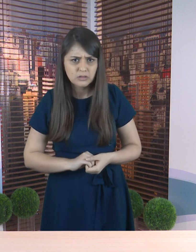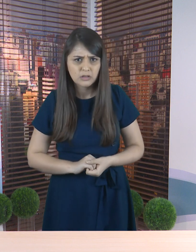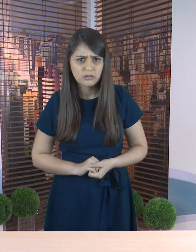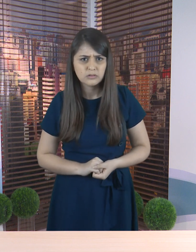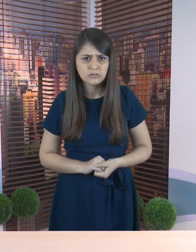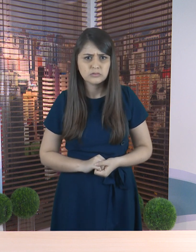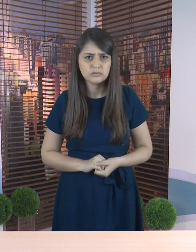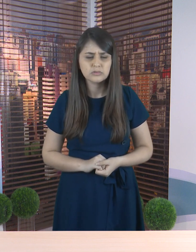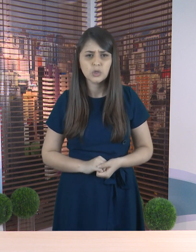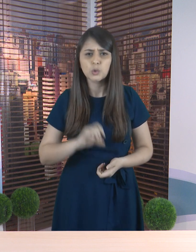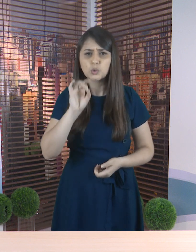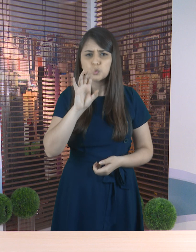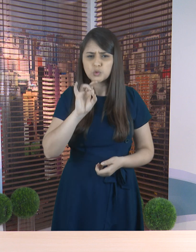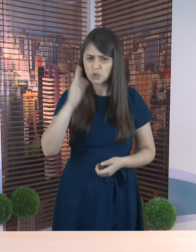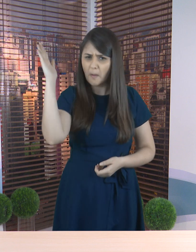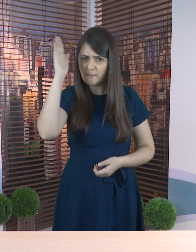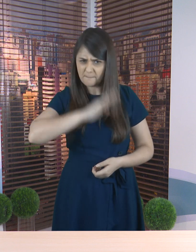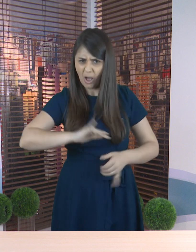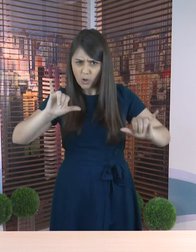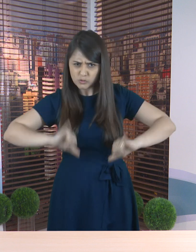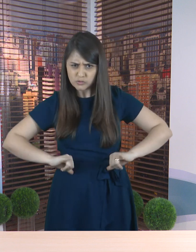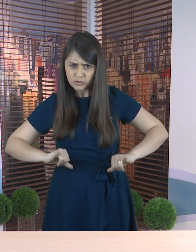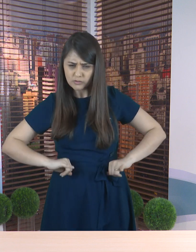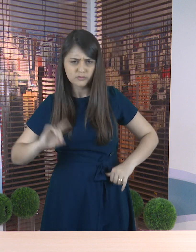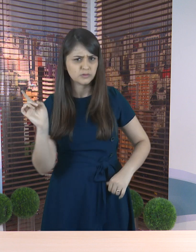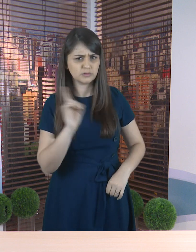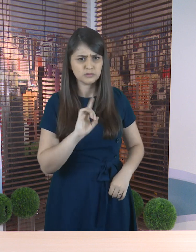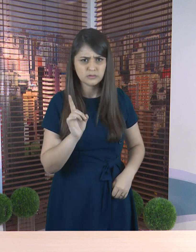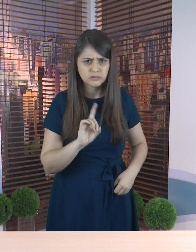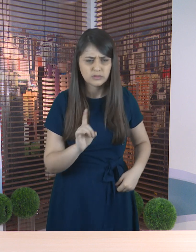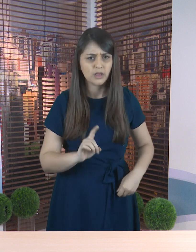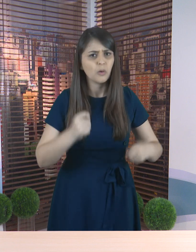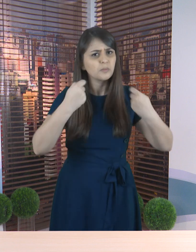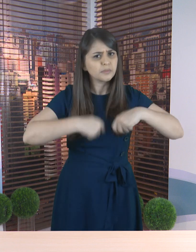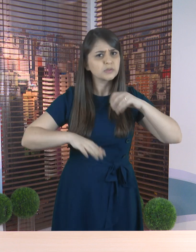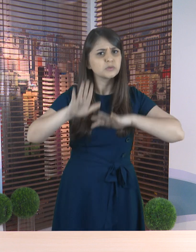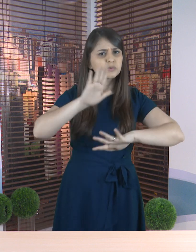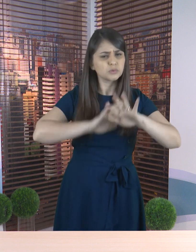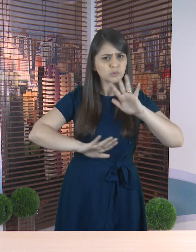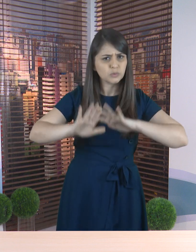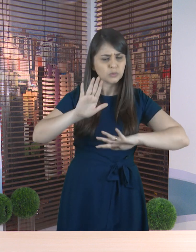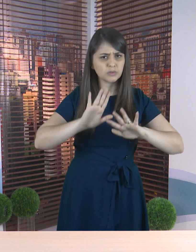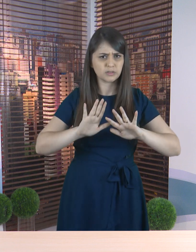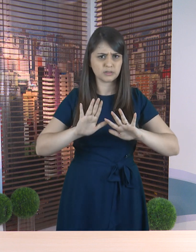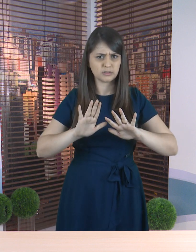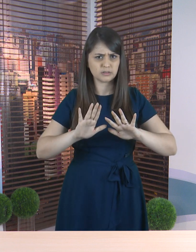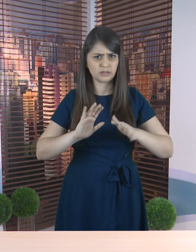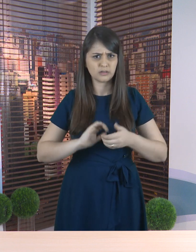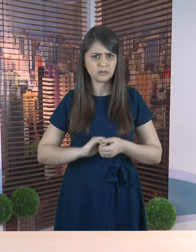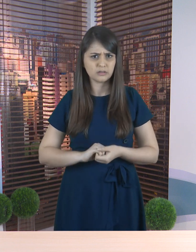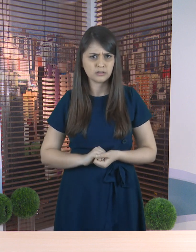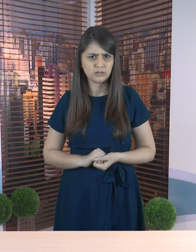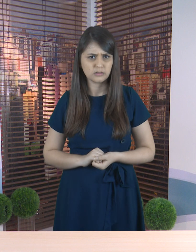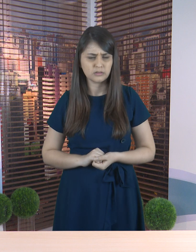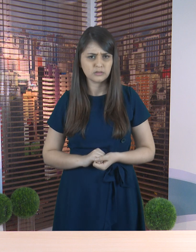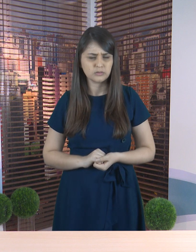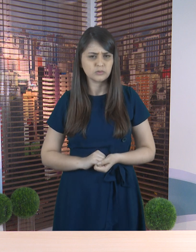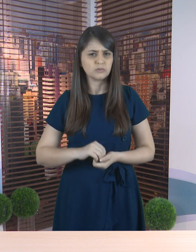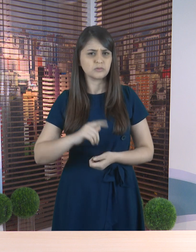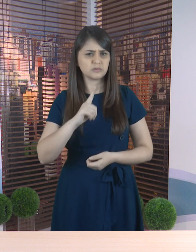tomar cuidado para não cometer as mesmas injustiças de Zofar. Para isso, precisamos ter